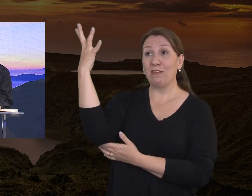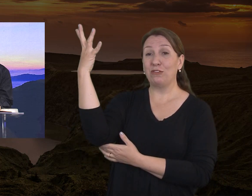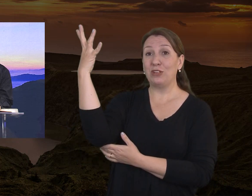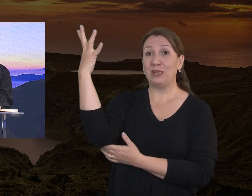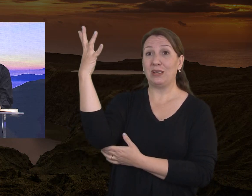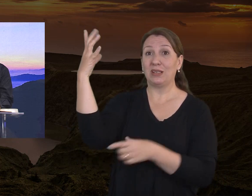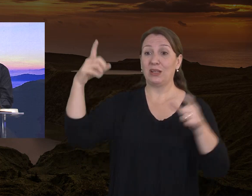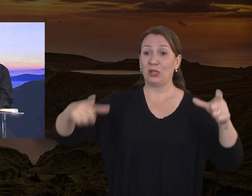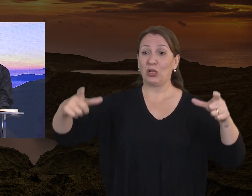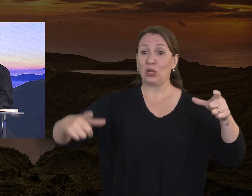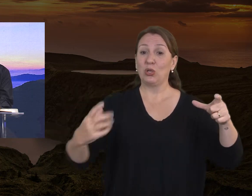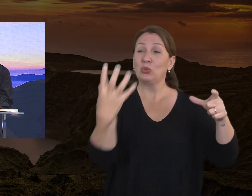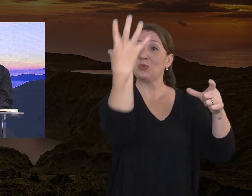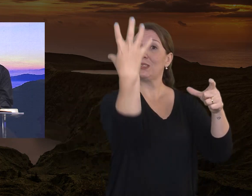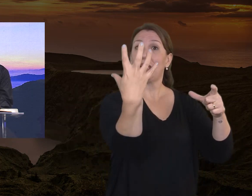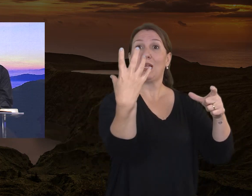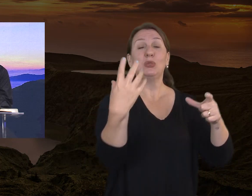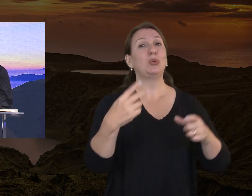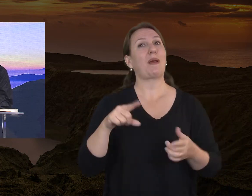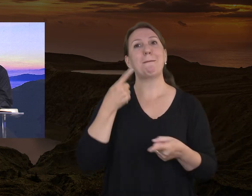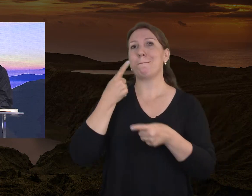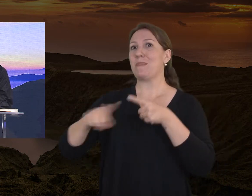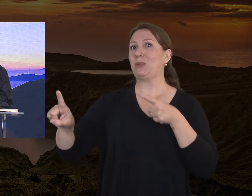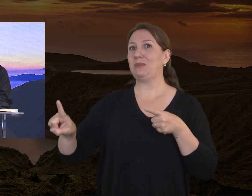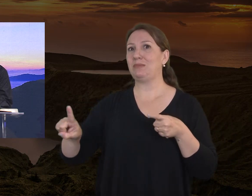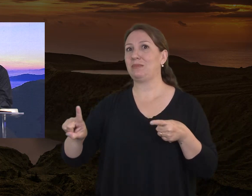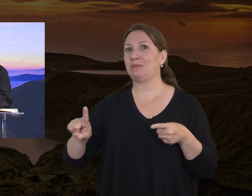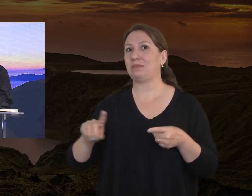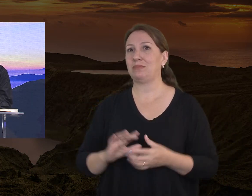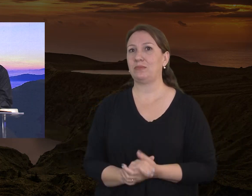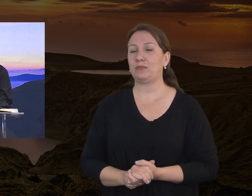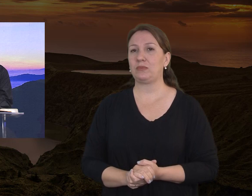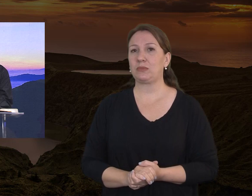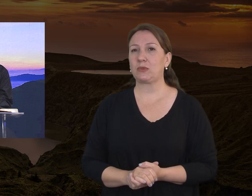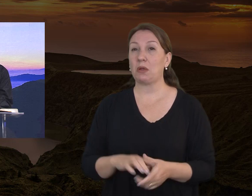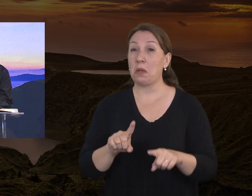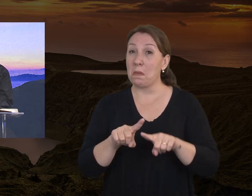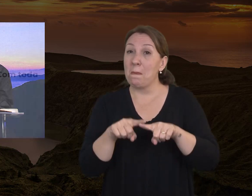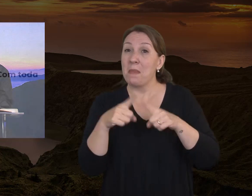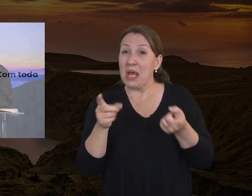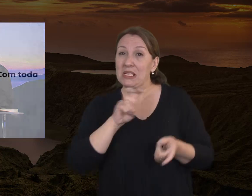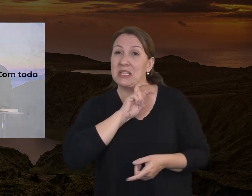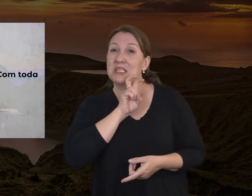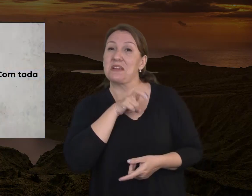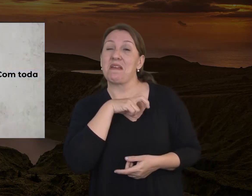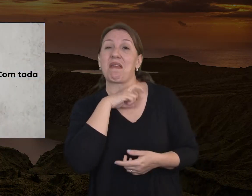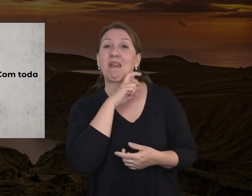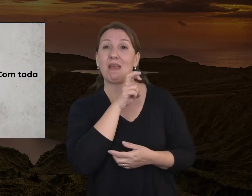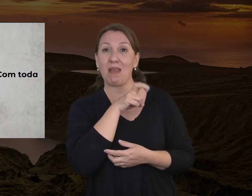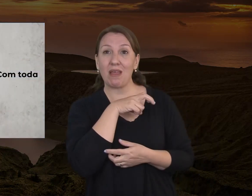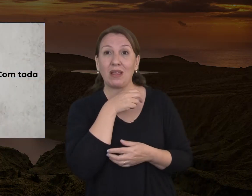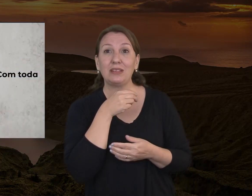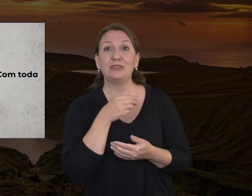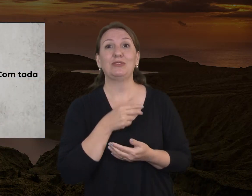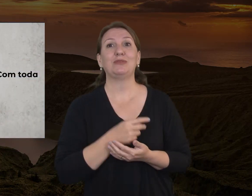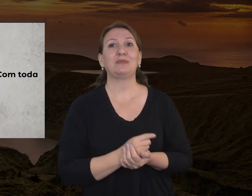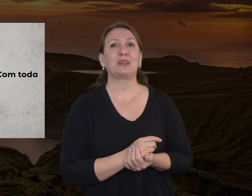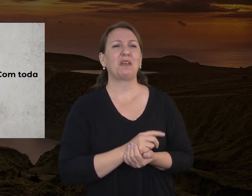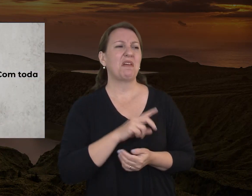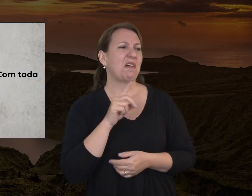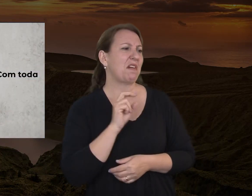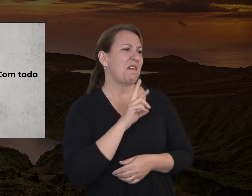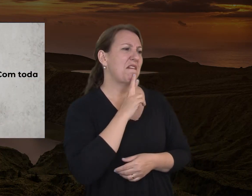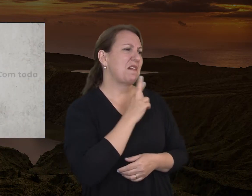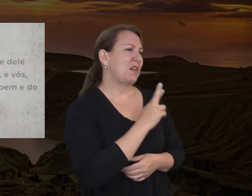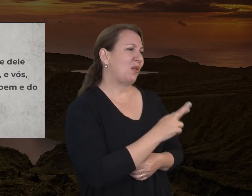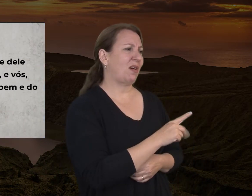para que não morrais. A serpente então alegou à mulher: com toda certeza não morrereis.